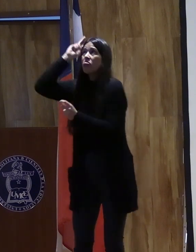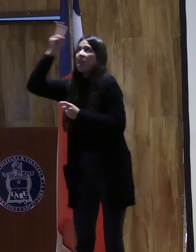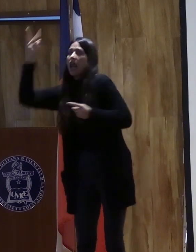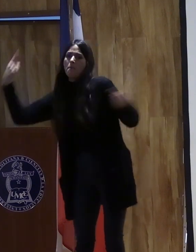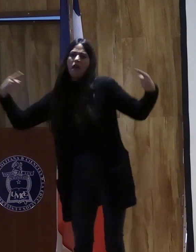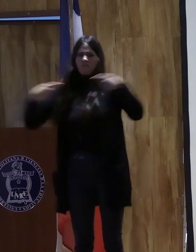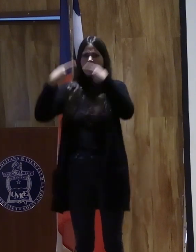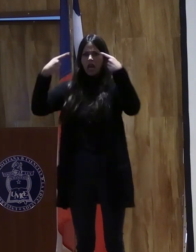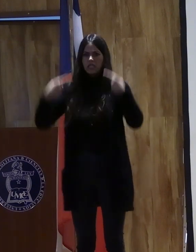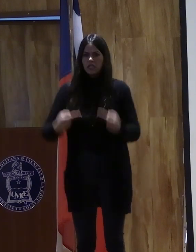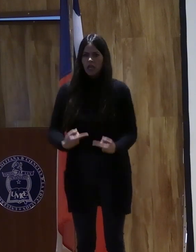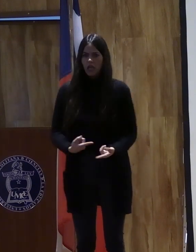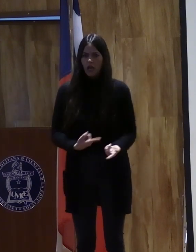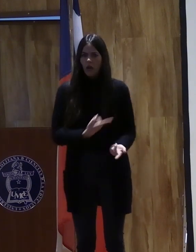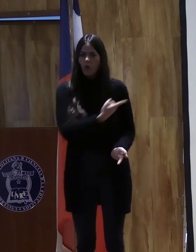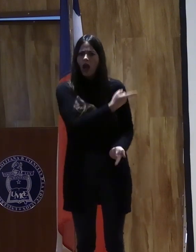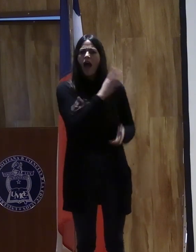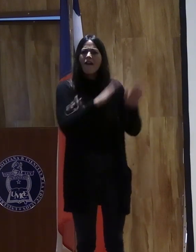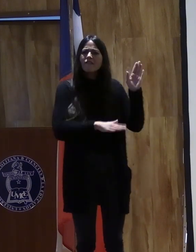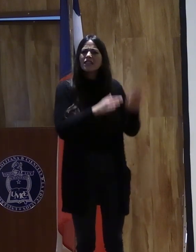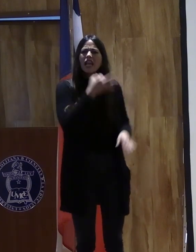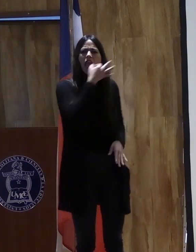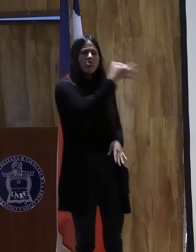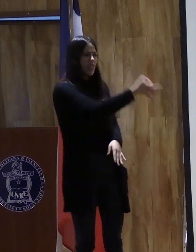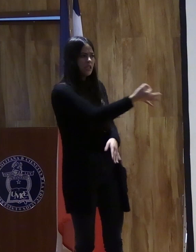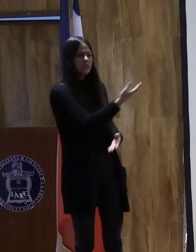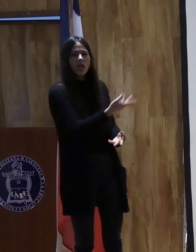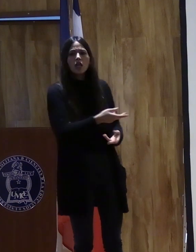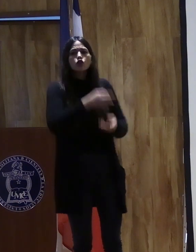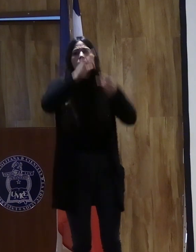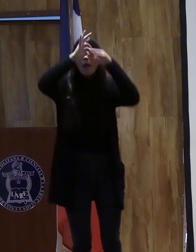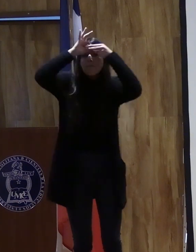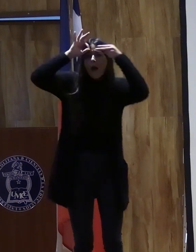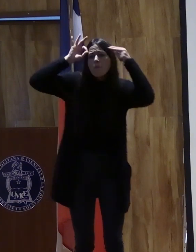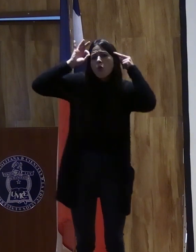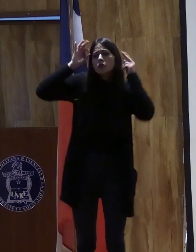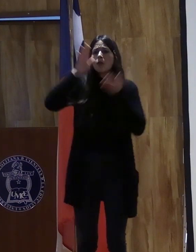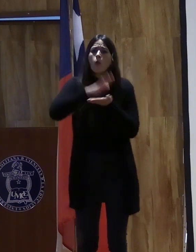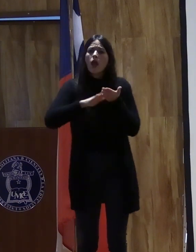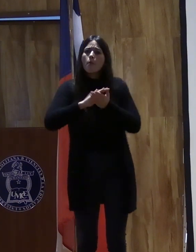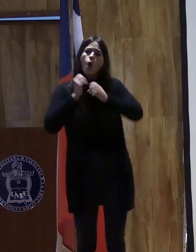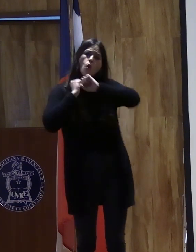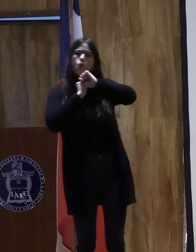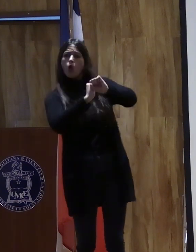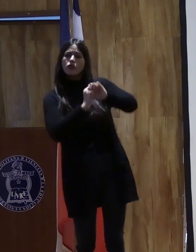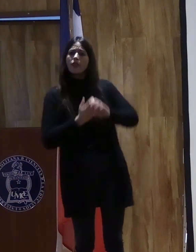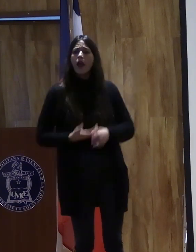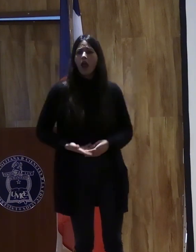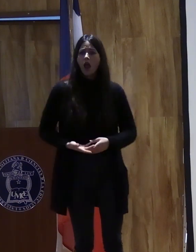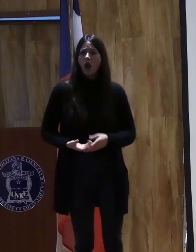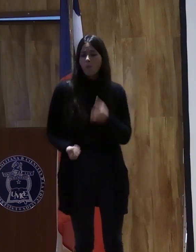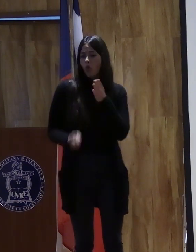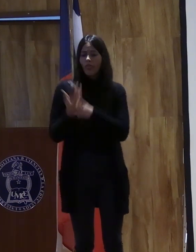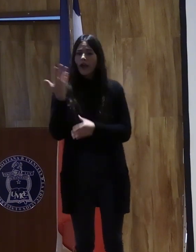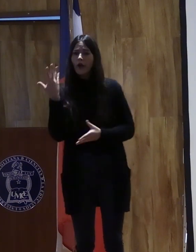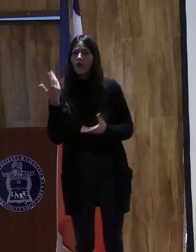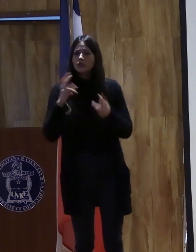me decían, pero a ver, veamos la cosmovisión mapuche contra la cosmología